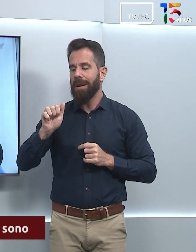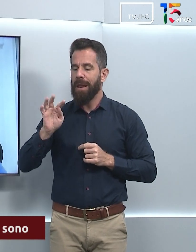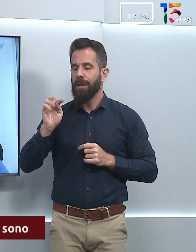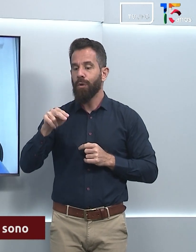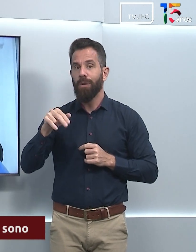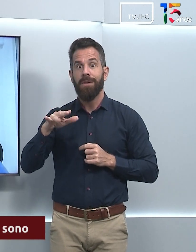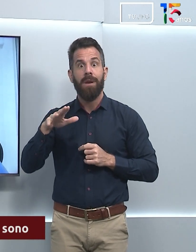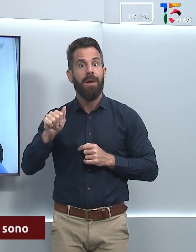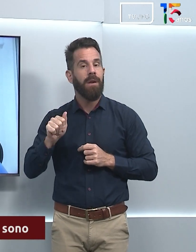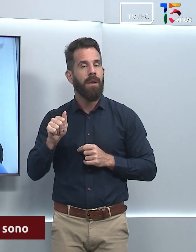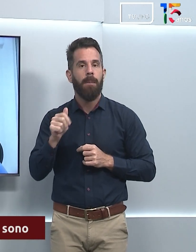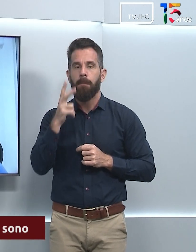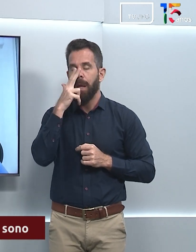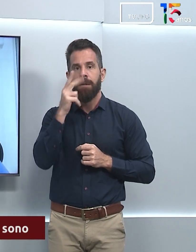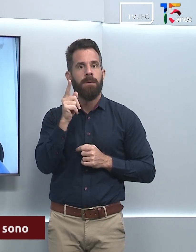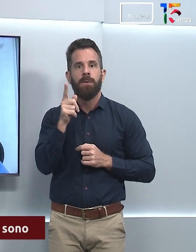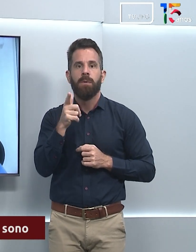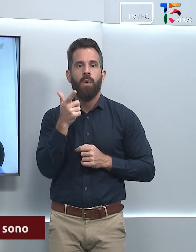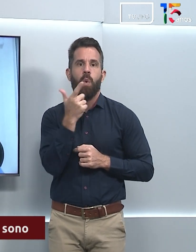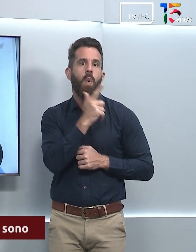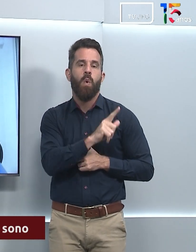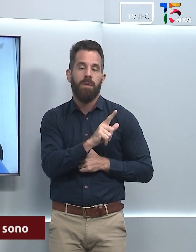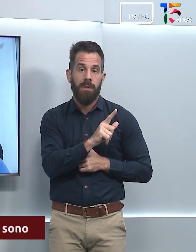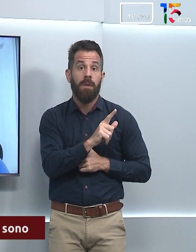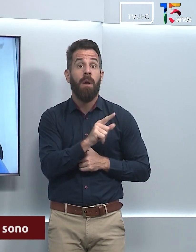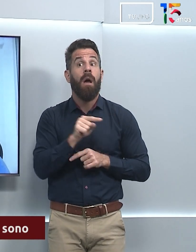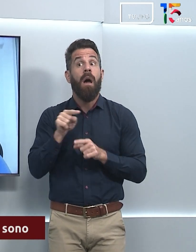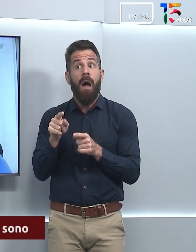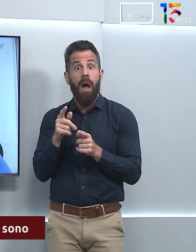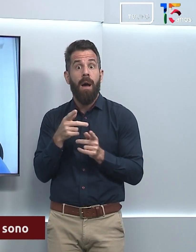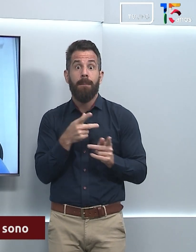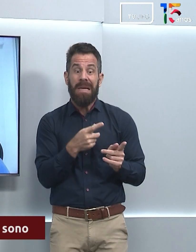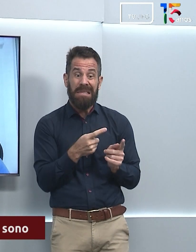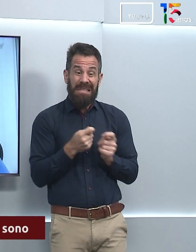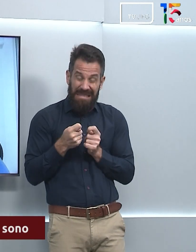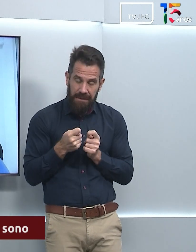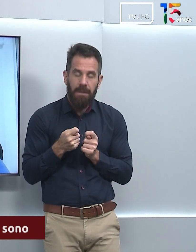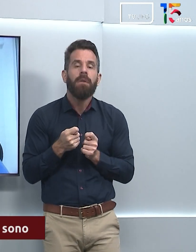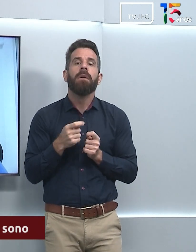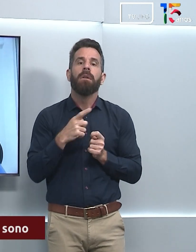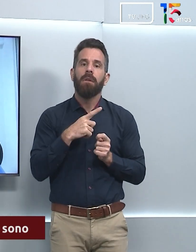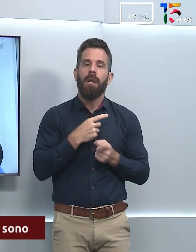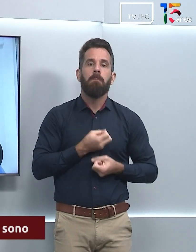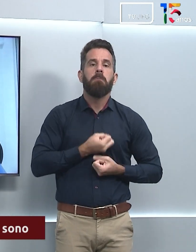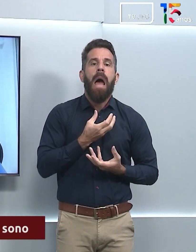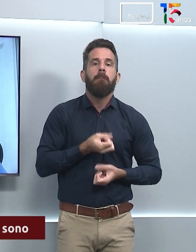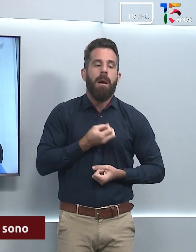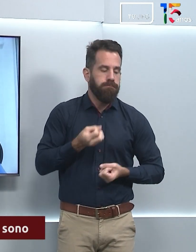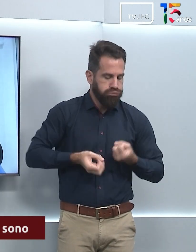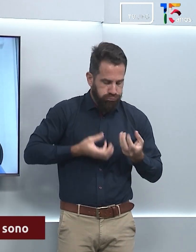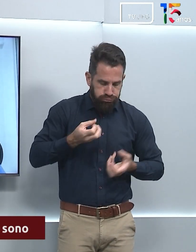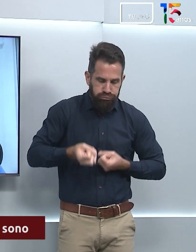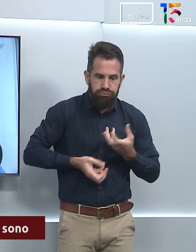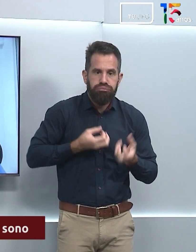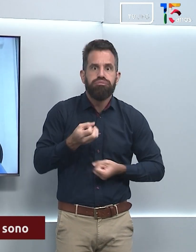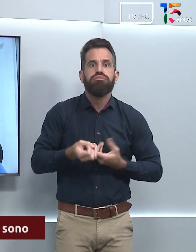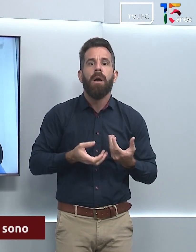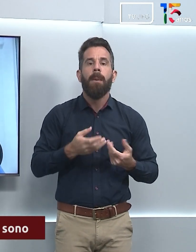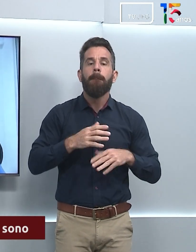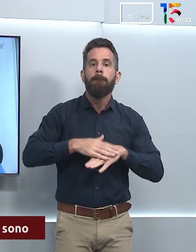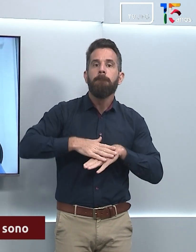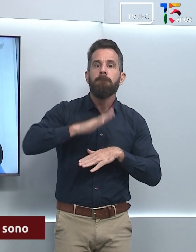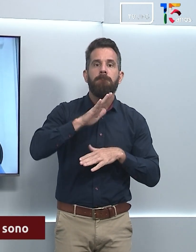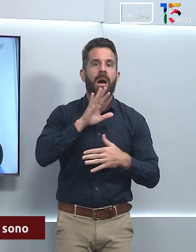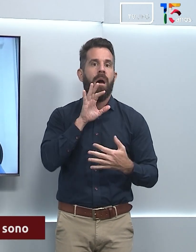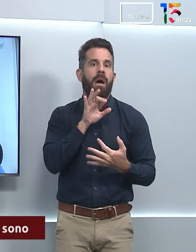vem muito mais rápido. E você usar melatonina demais, você pode diminuir esses hormônios sexuais, e é um problema